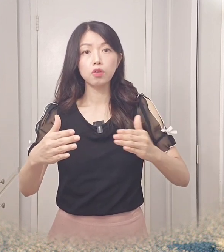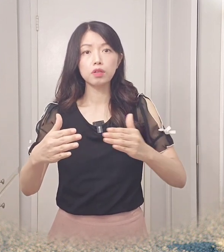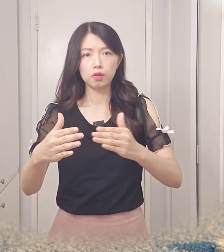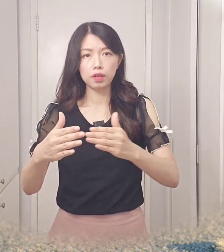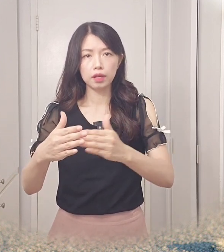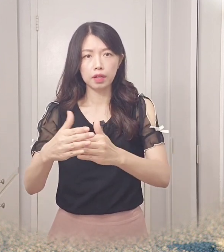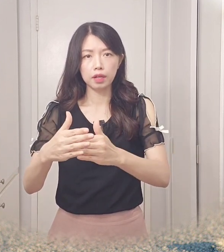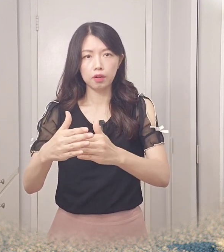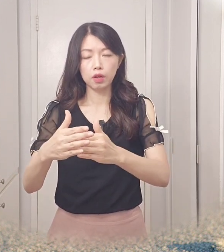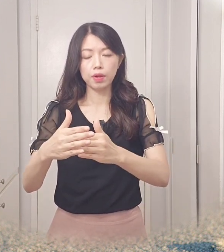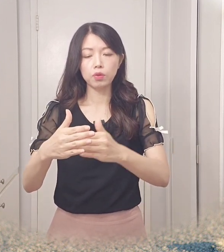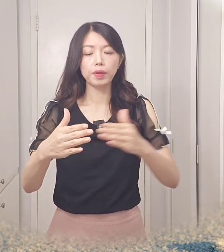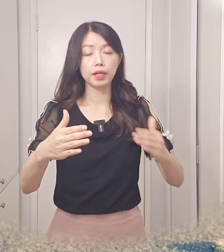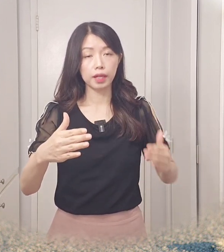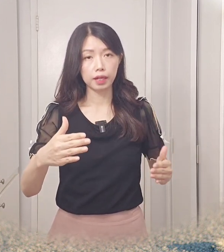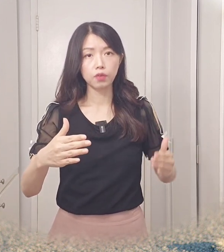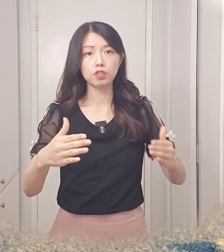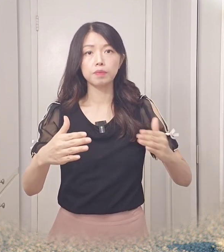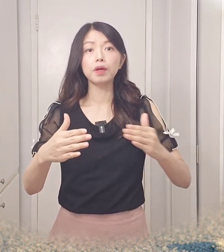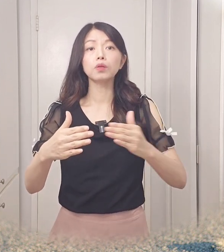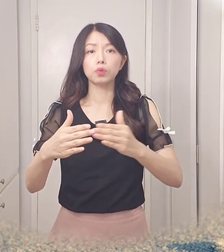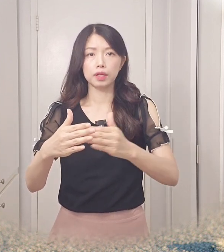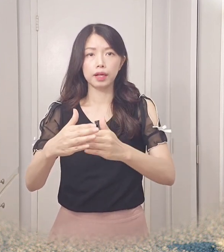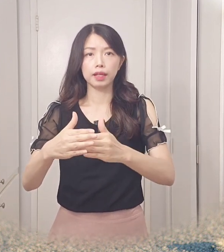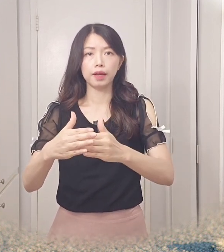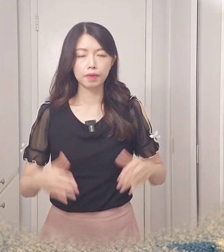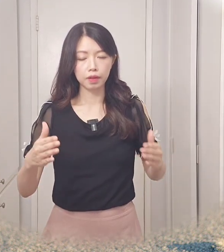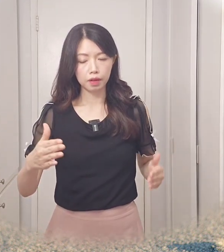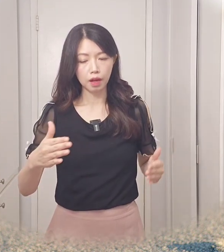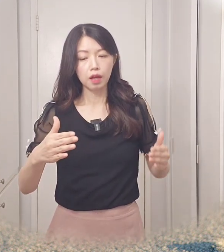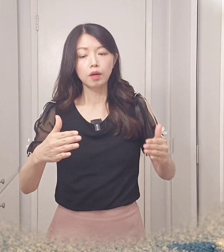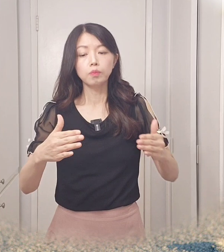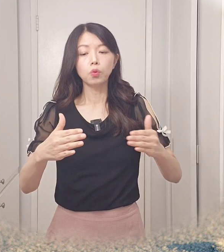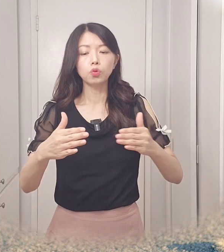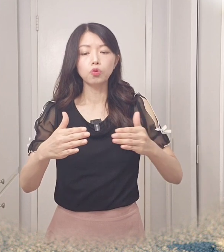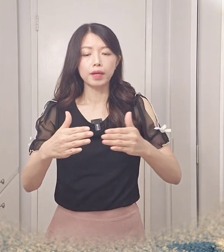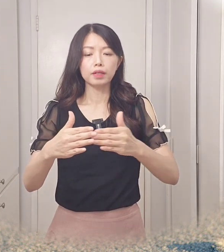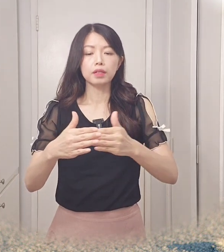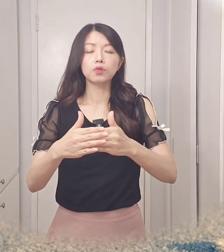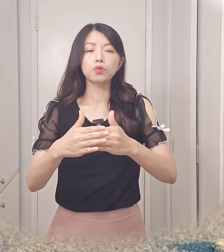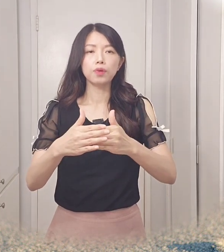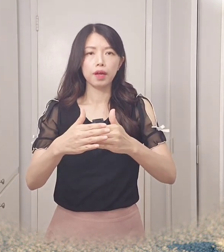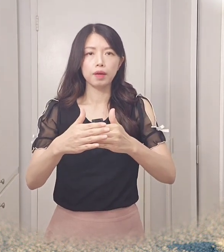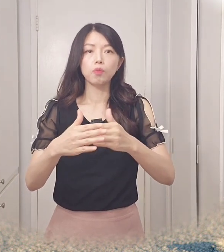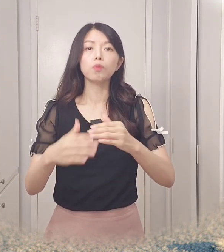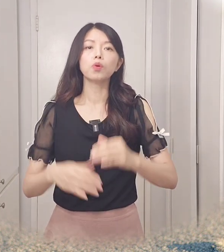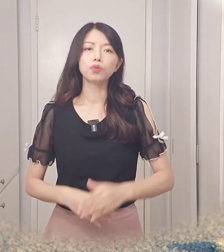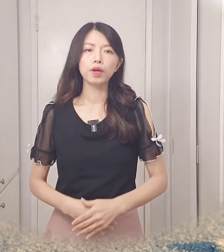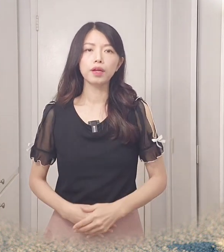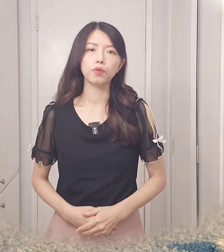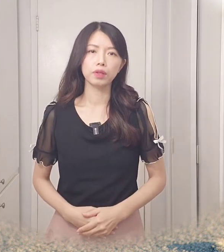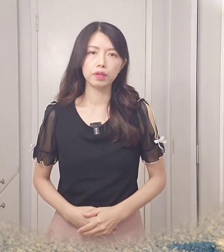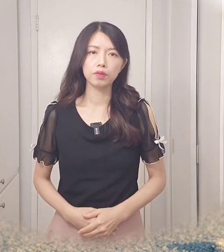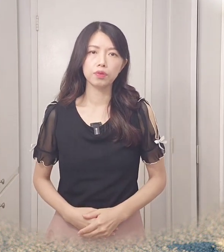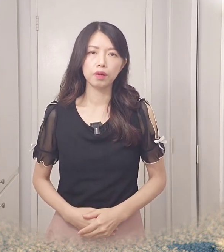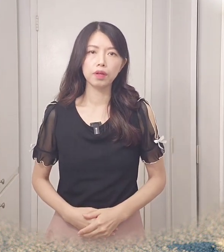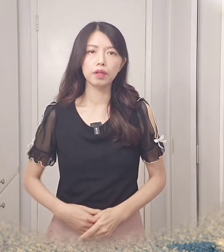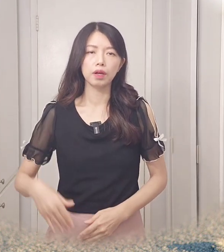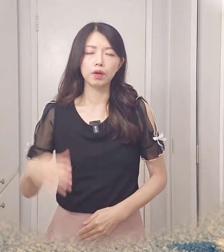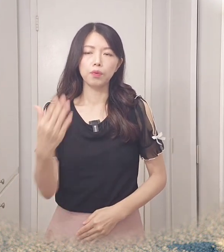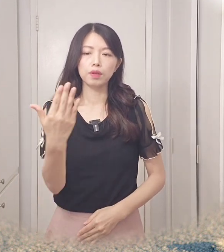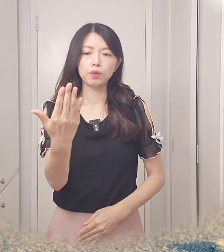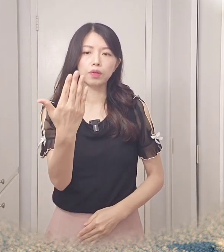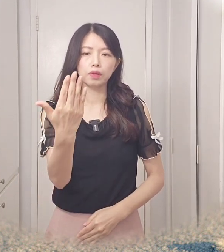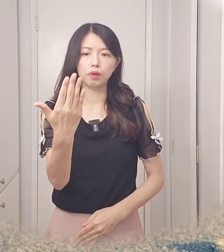그리듯이 천천히 이렇게 왼손바닥에 닿게 해주시면 도착하다. 모두 마친 후에, 뭐뭐 후에라고 한 뜻의